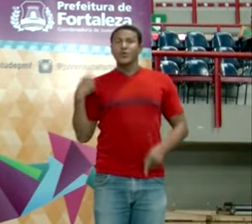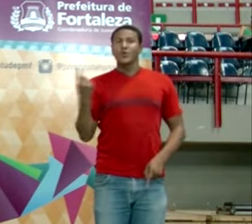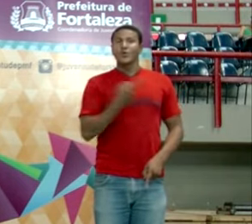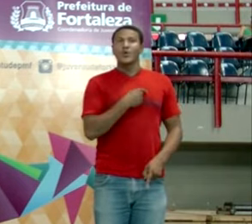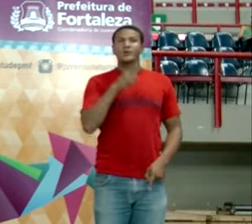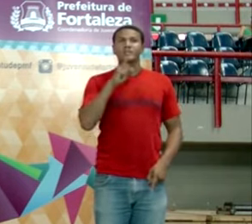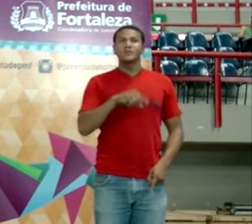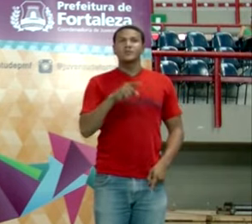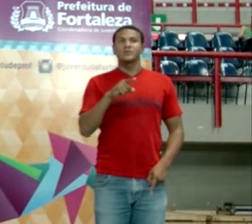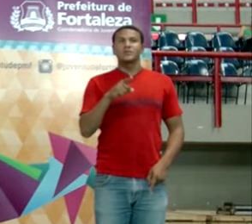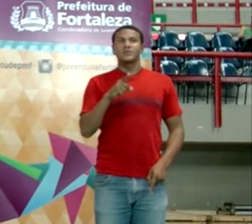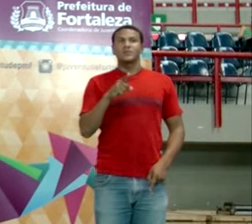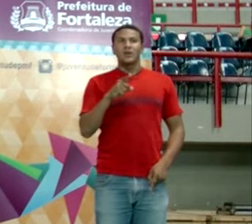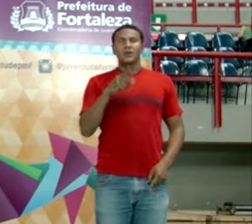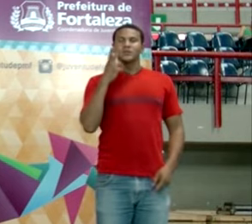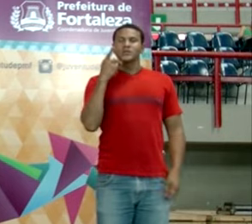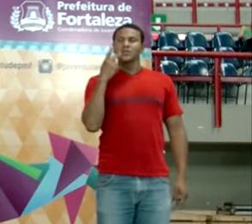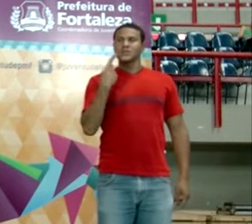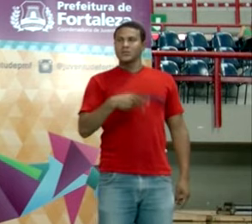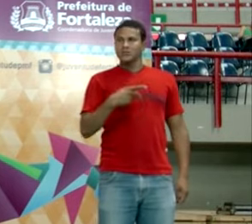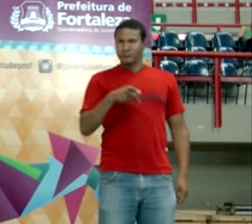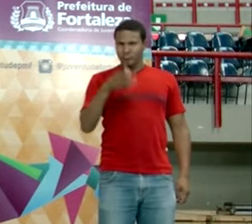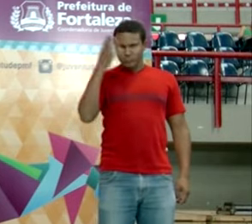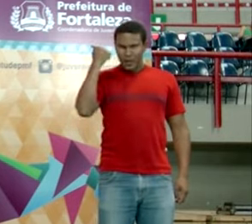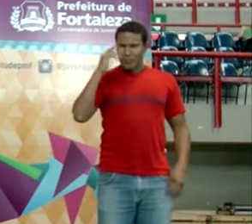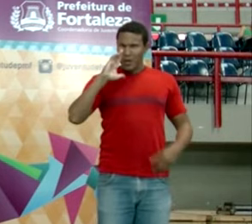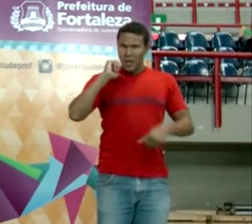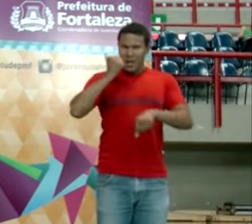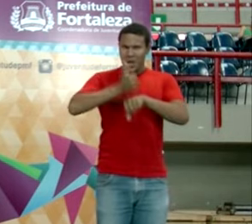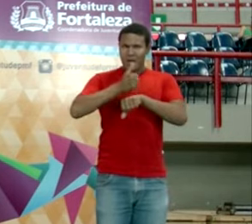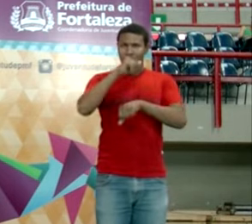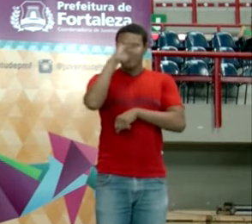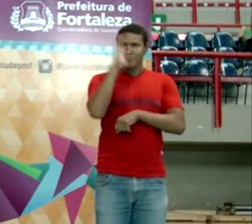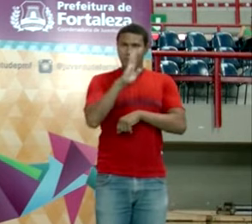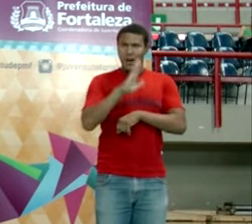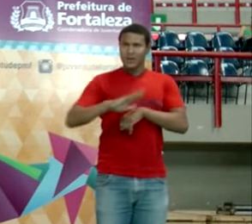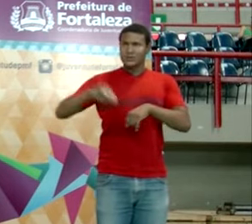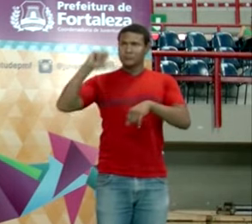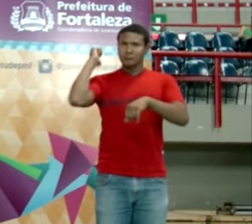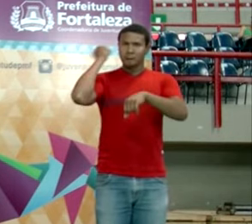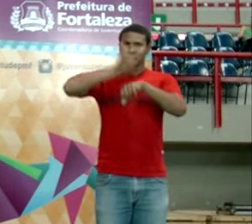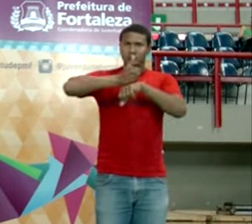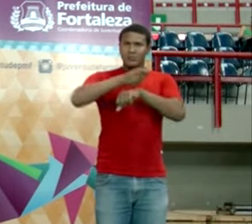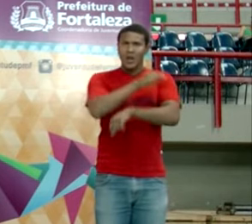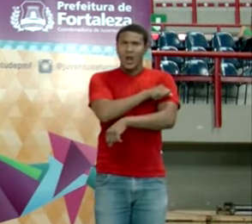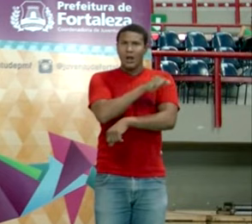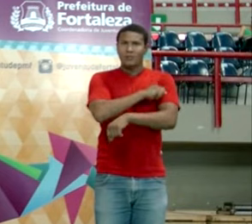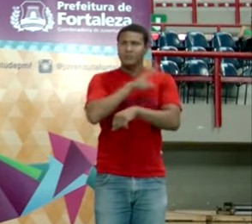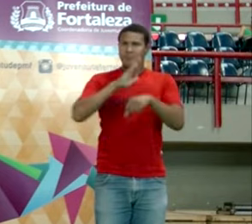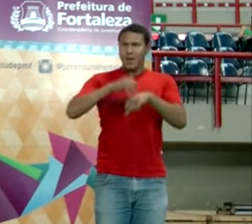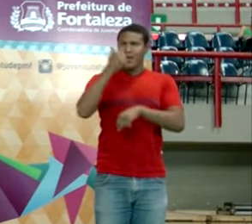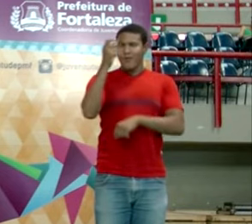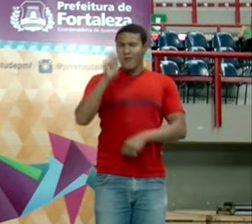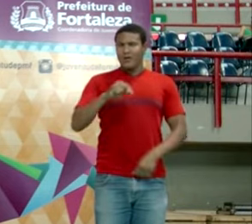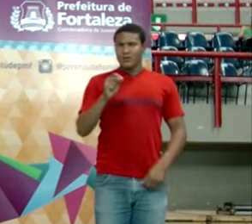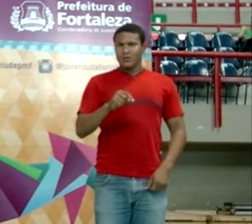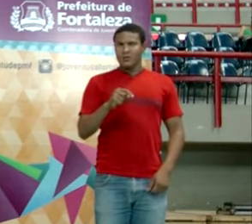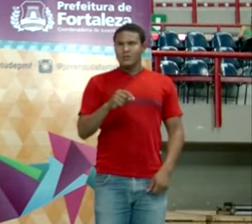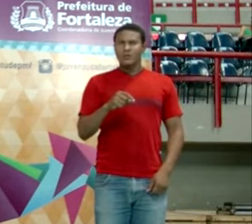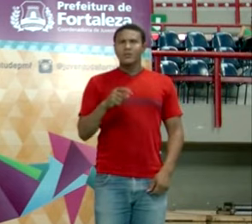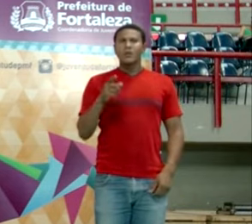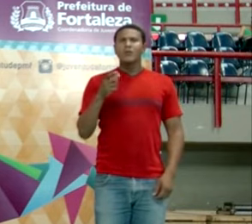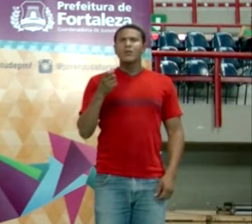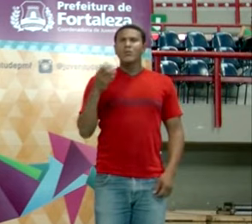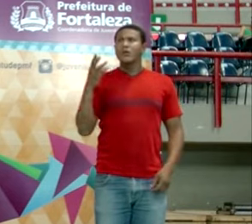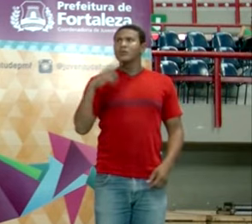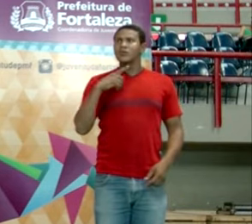Melhores estudantes do Brasil, não digo isso não. Os melhores estudantes do Brasil estão no Ceará. Basta ver quantos lá